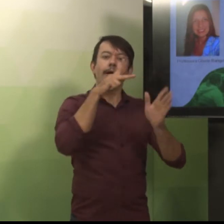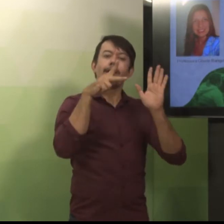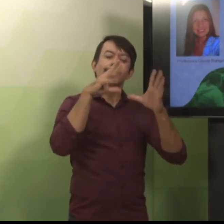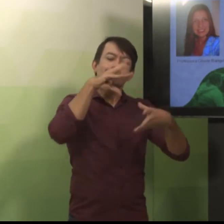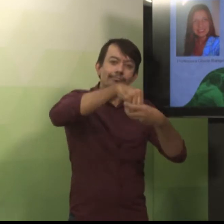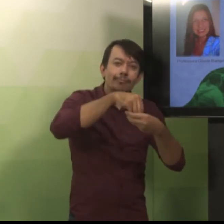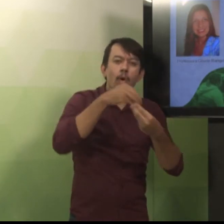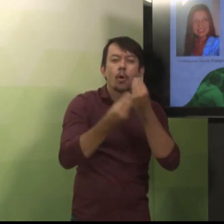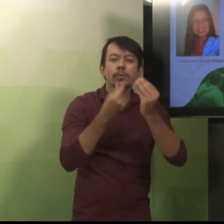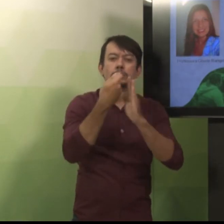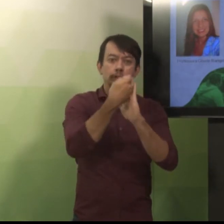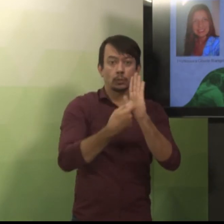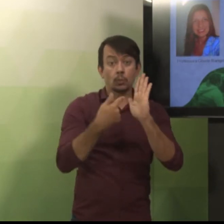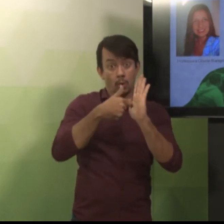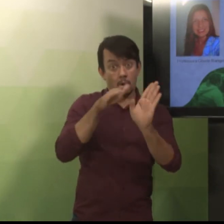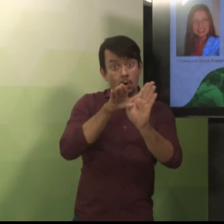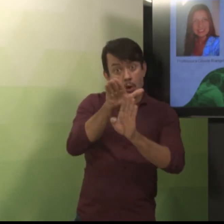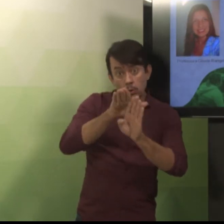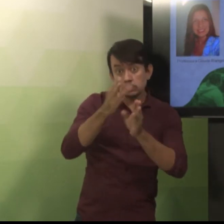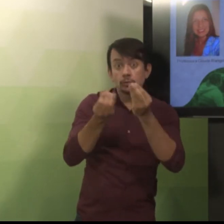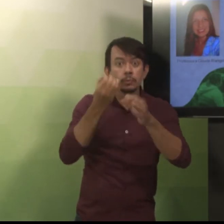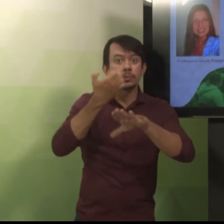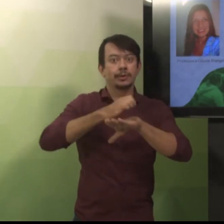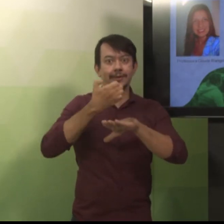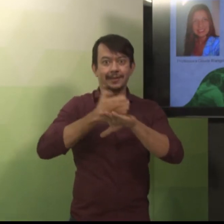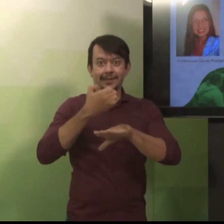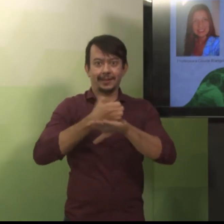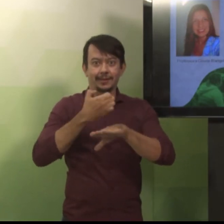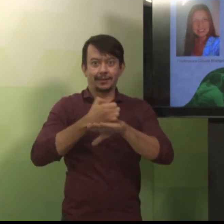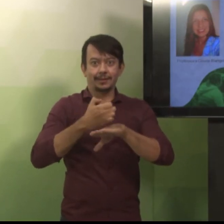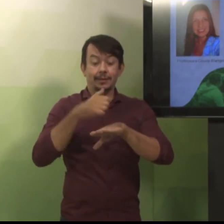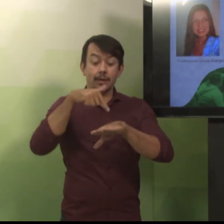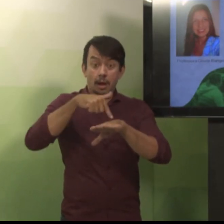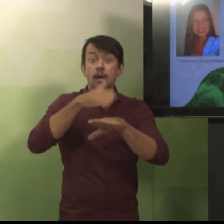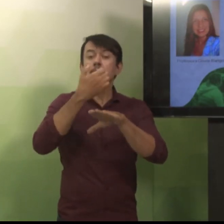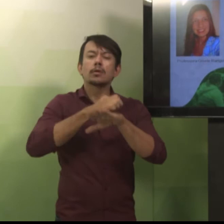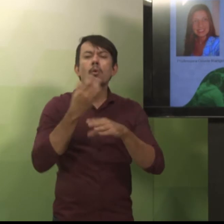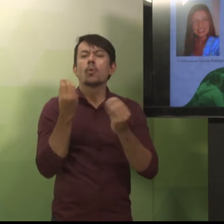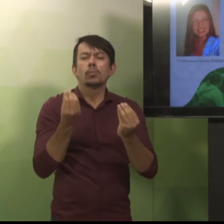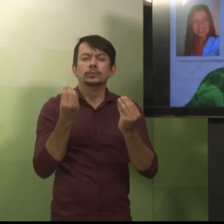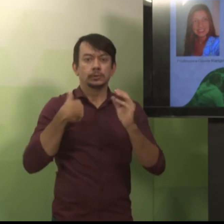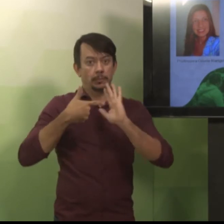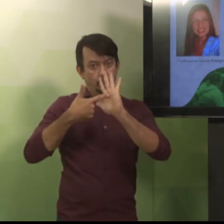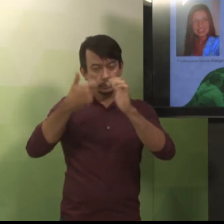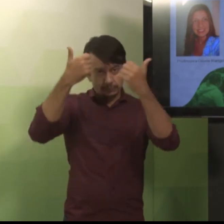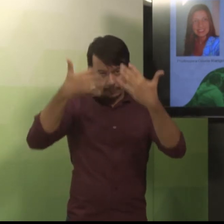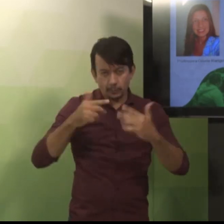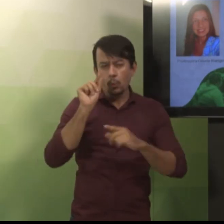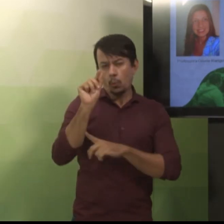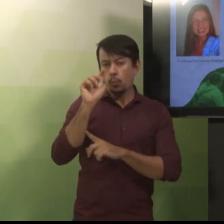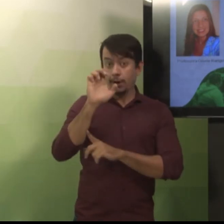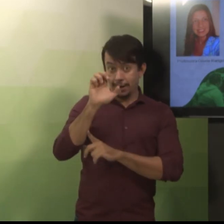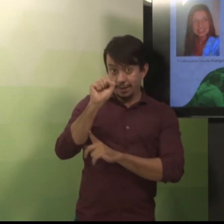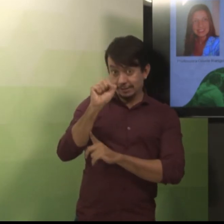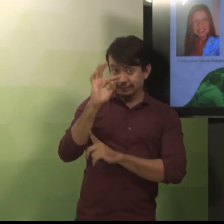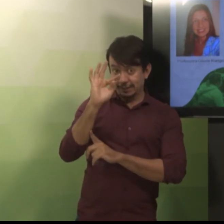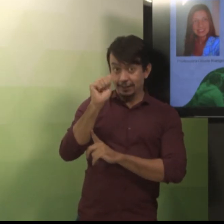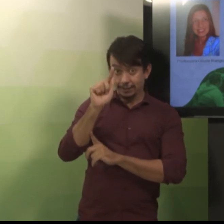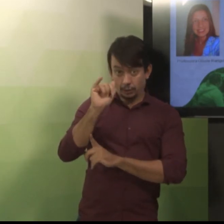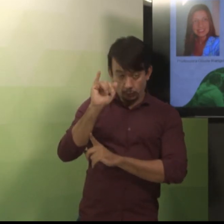Esses são os autores do texto que utilizaremos para o estágio. Vou explicar para vocês